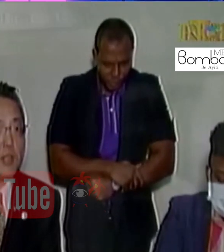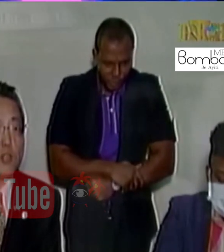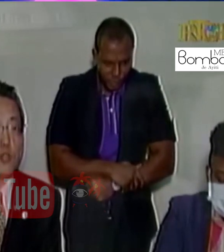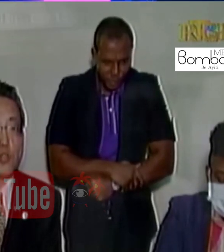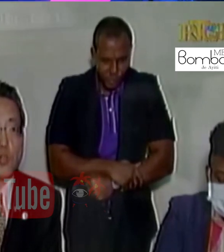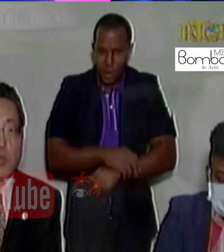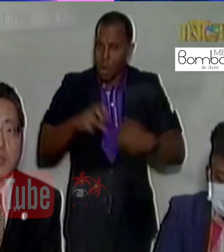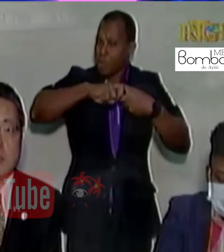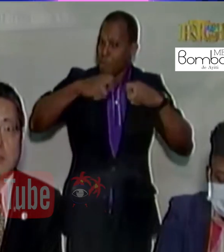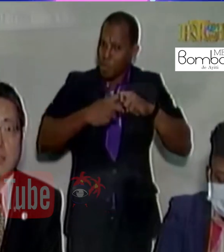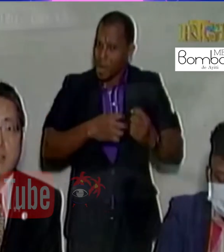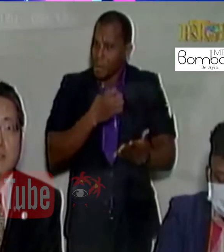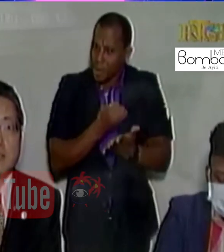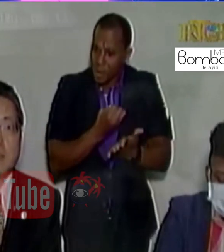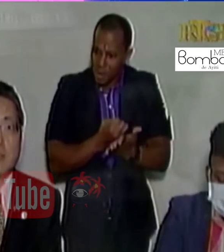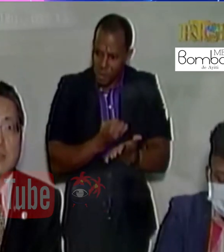économique sont